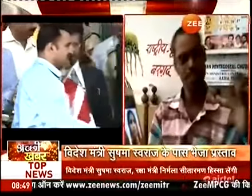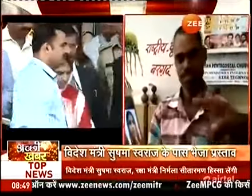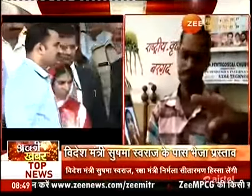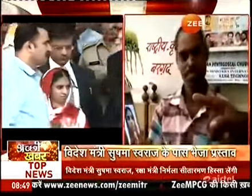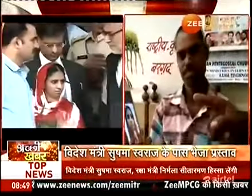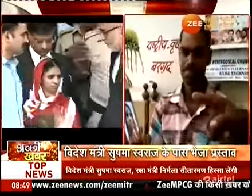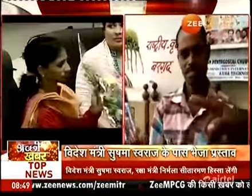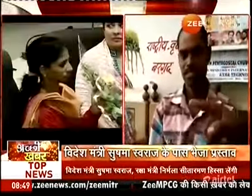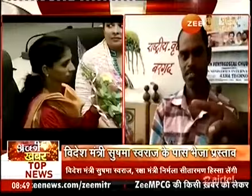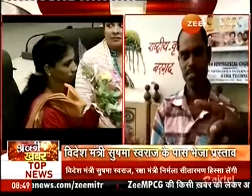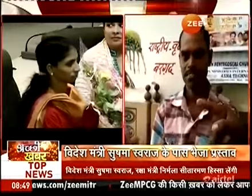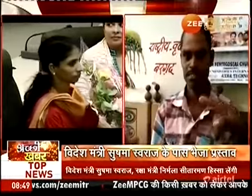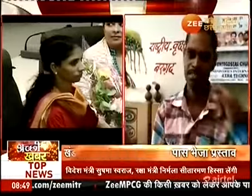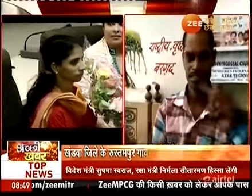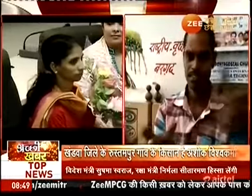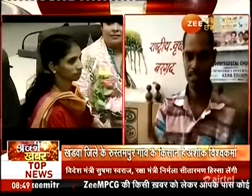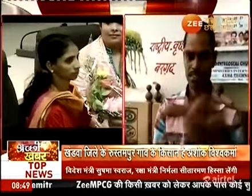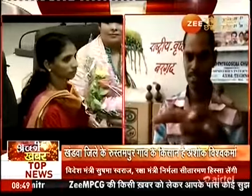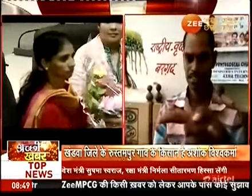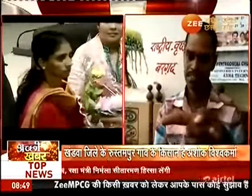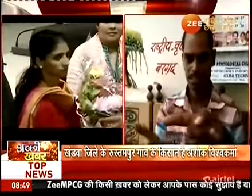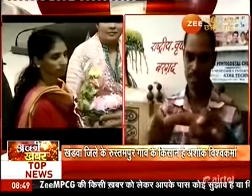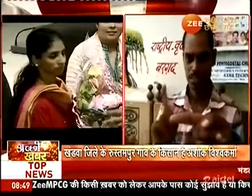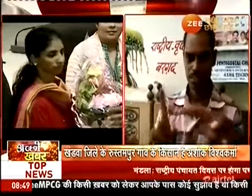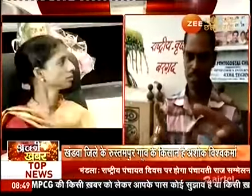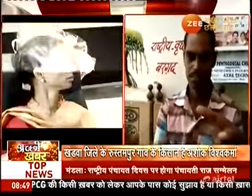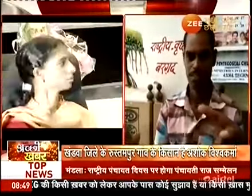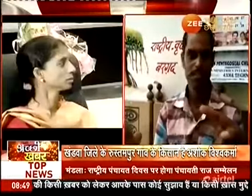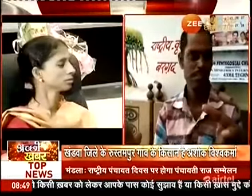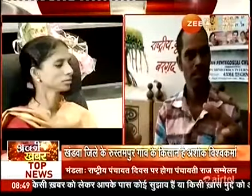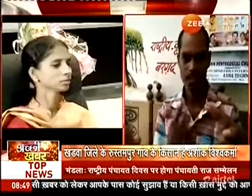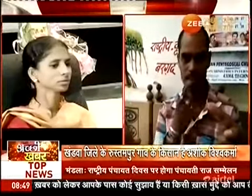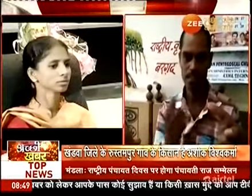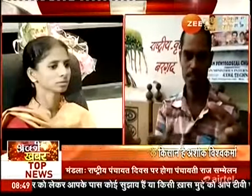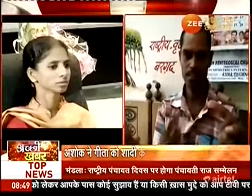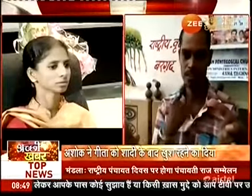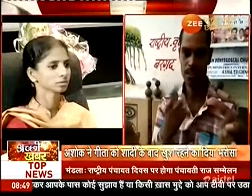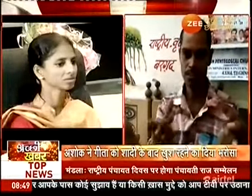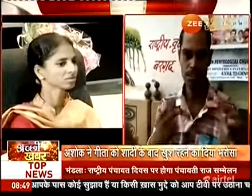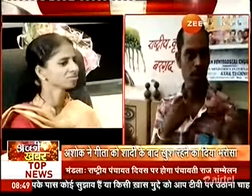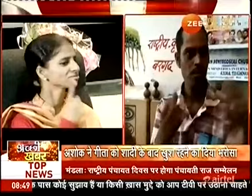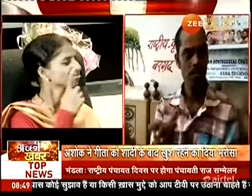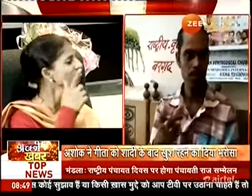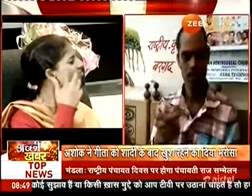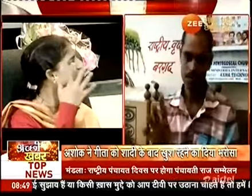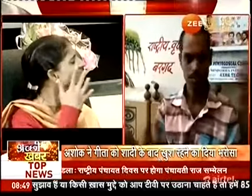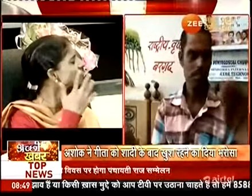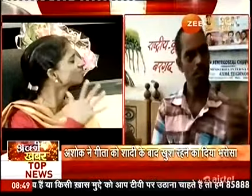प्रस्ताव भेजा है। मूक बधिर अशोक के परिवार को जब ये पता चला कि पाकिस्तान से लौटी गीता की शादी के लिए वर ढूंढा जा रहा है तो